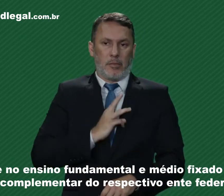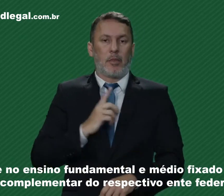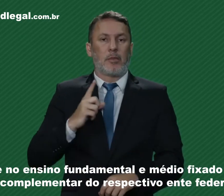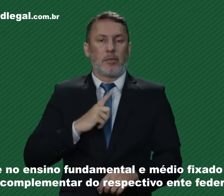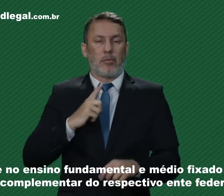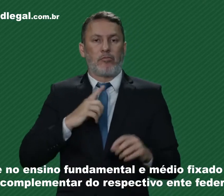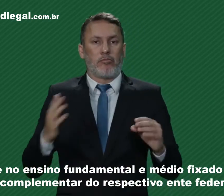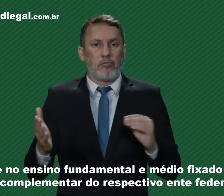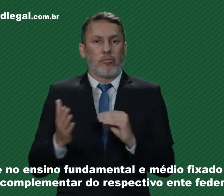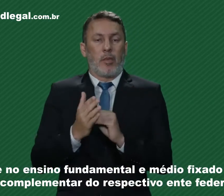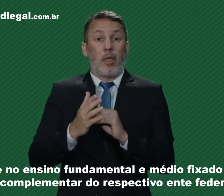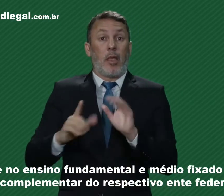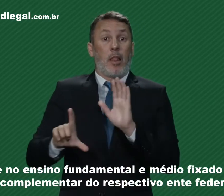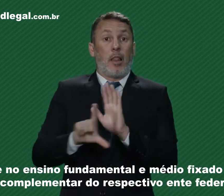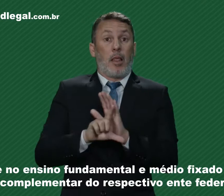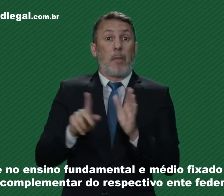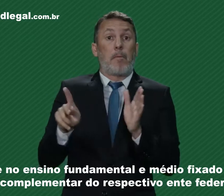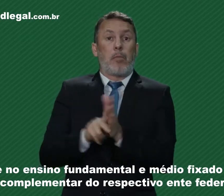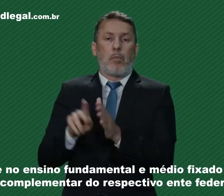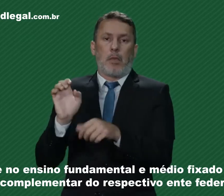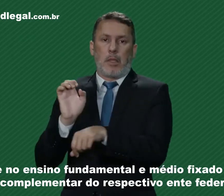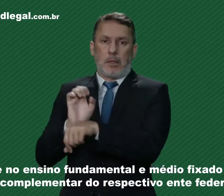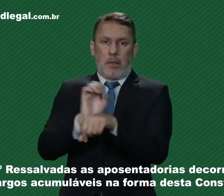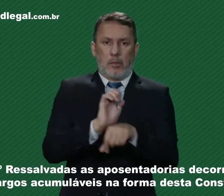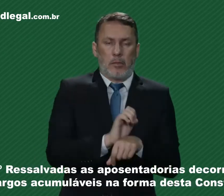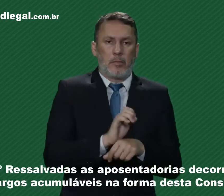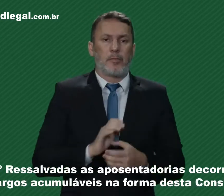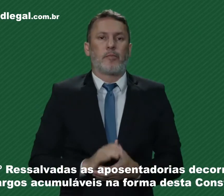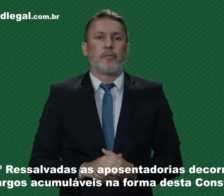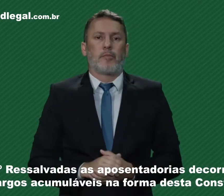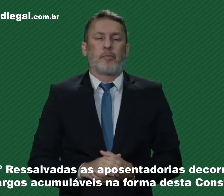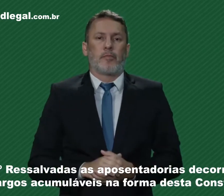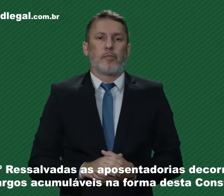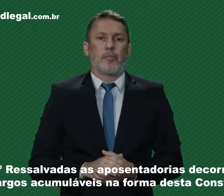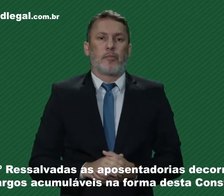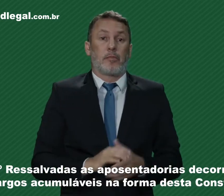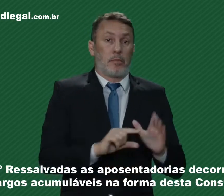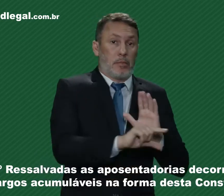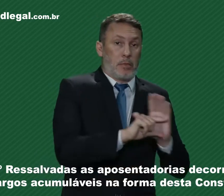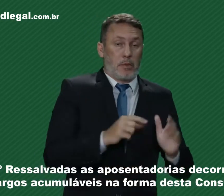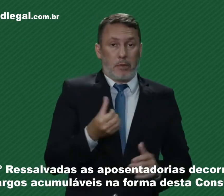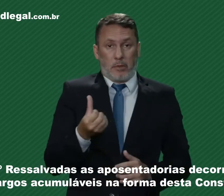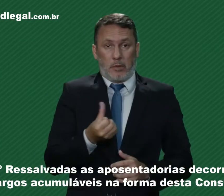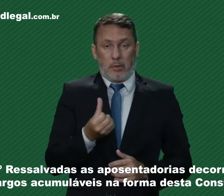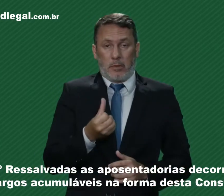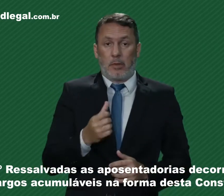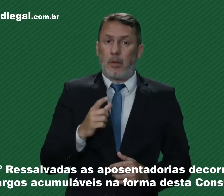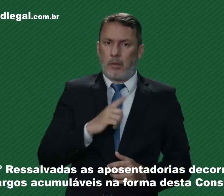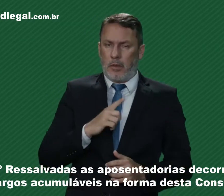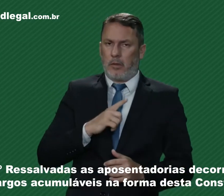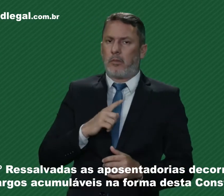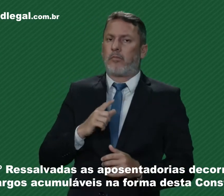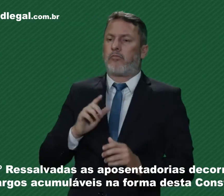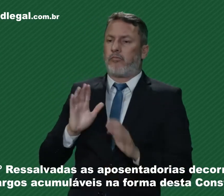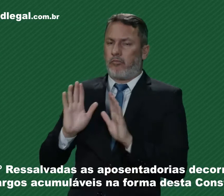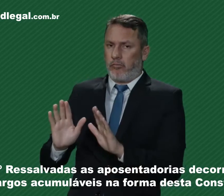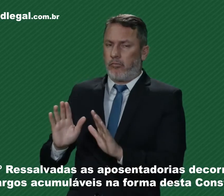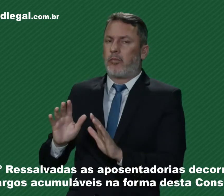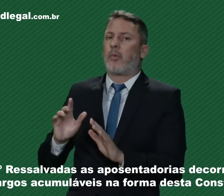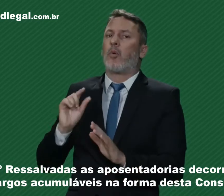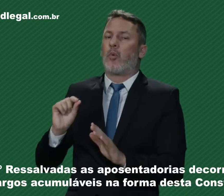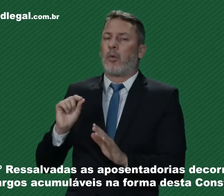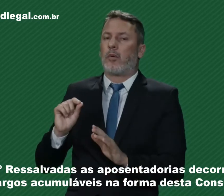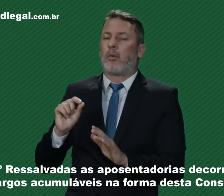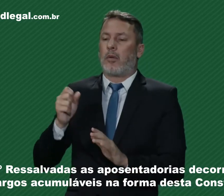em lei complementar do respectivo ente federativo. Parágrafo 6º. Ressalvadas as aposentadorias decorrentes dos